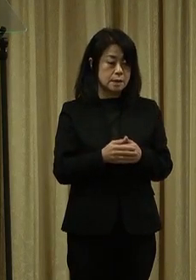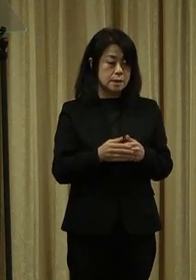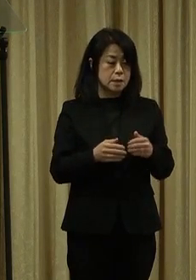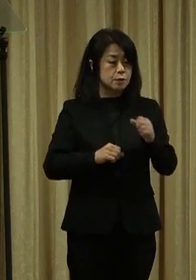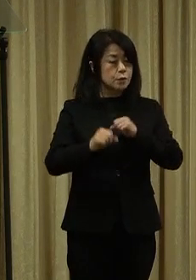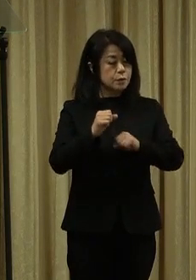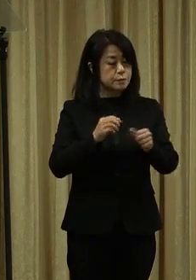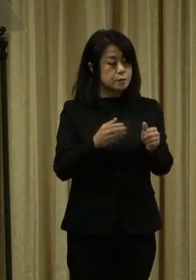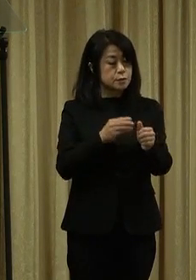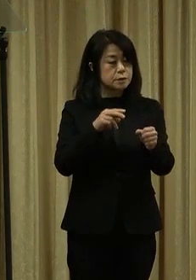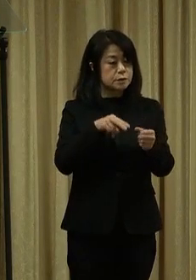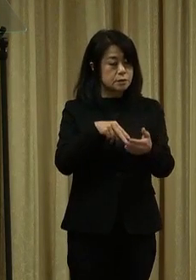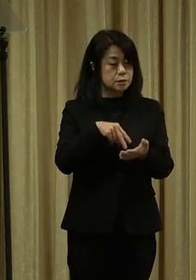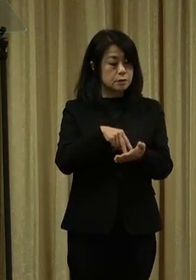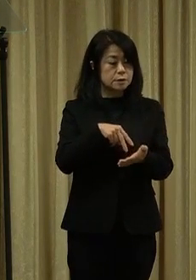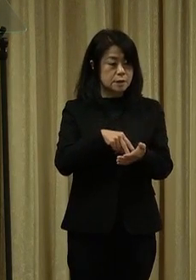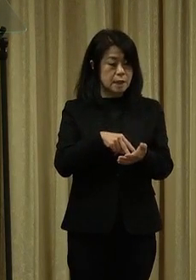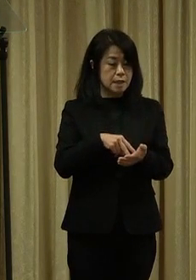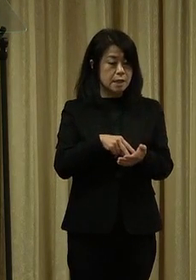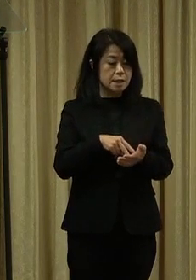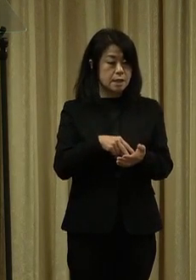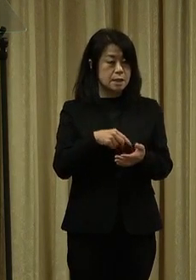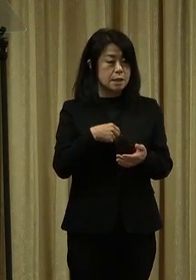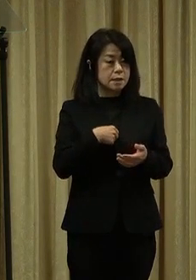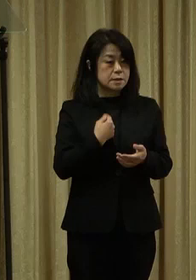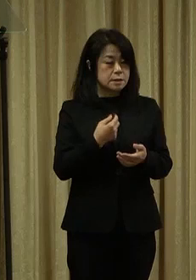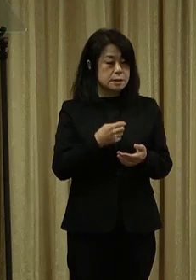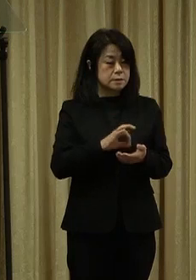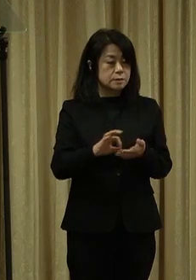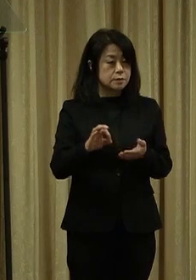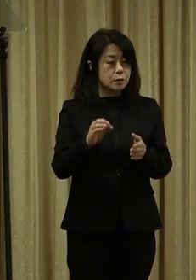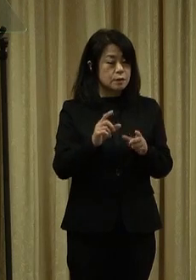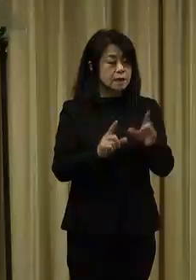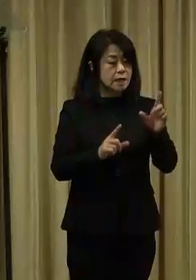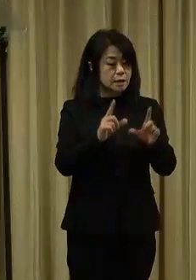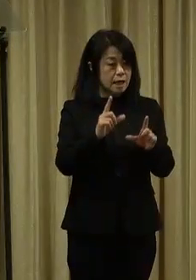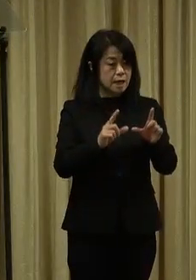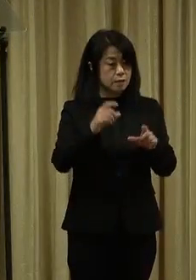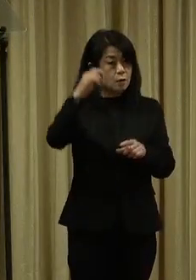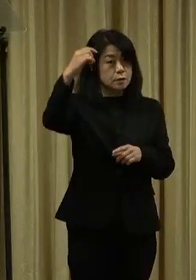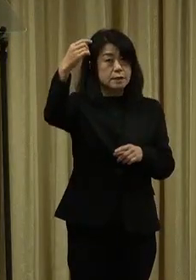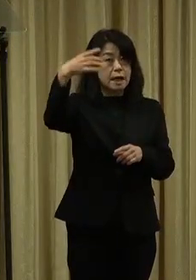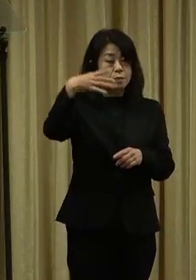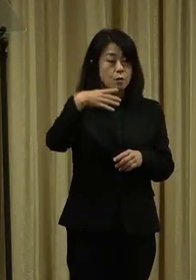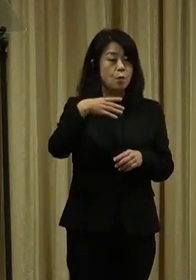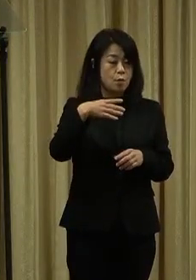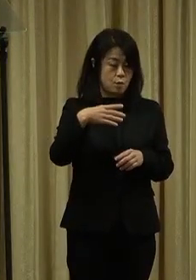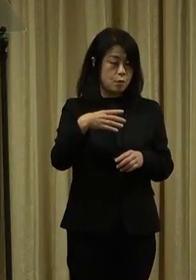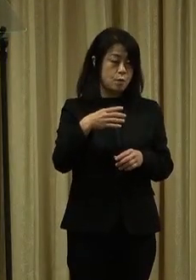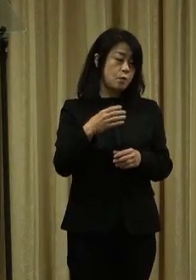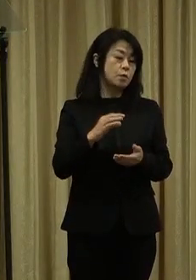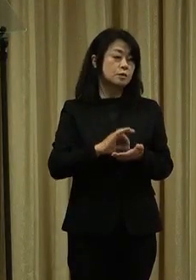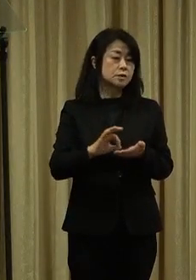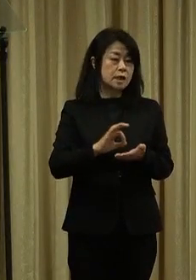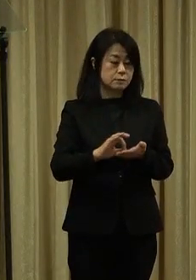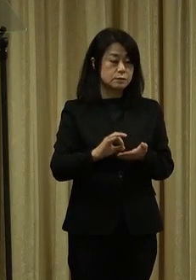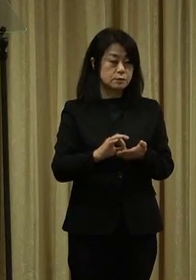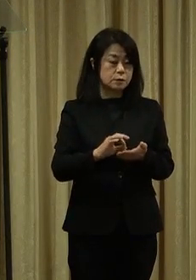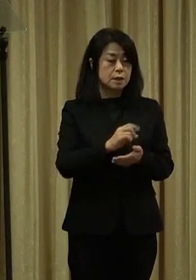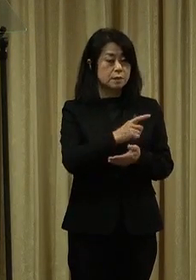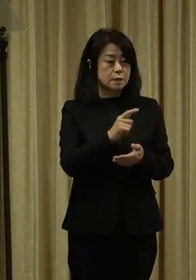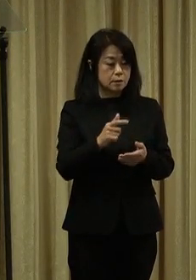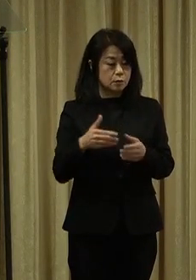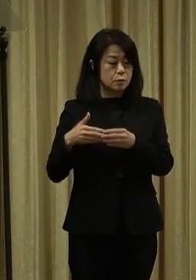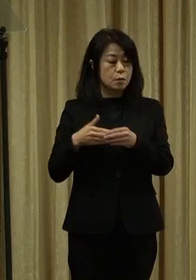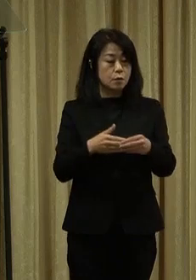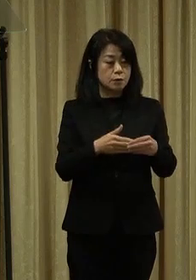の促進として自家消費型の太陽光発電設備や再エネ熱利用設備の導入を